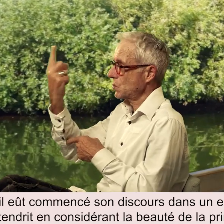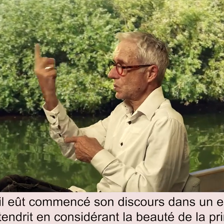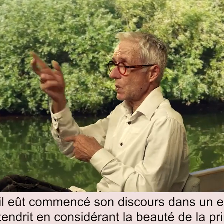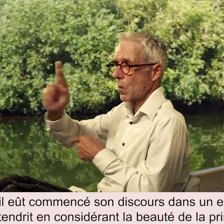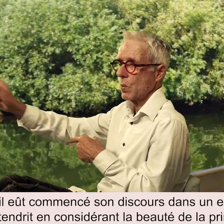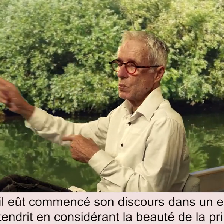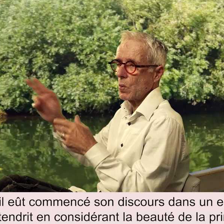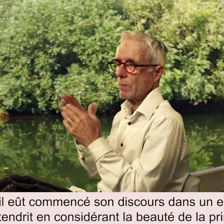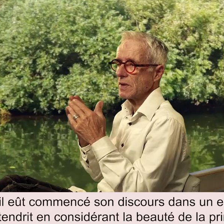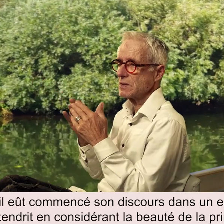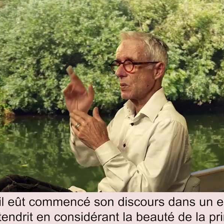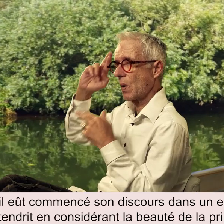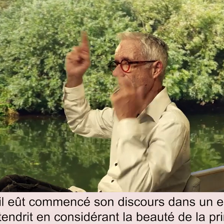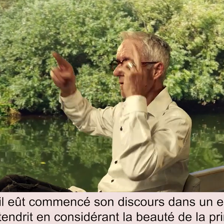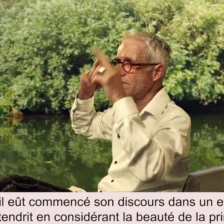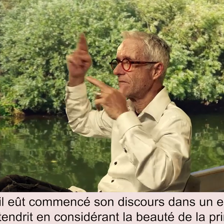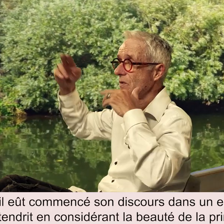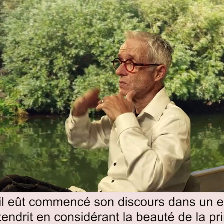lui rêver à son malheur.